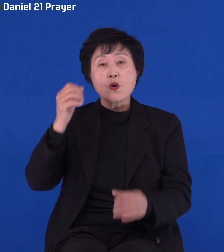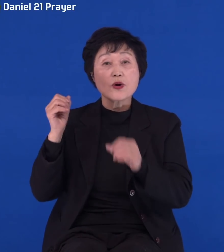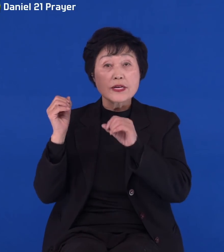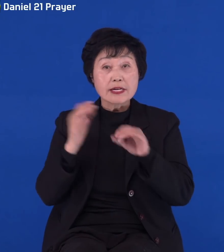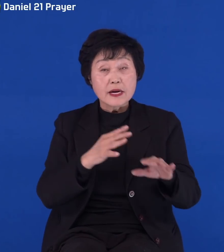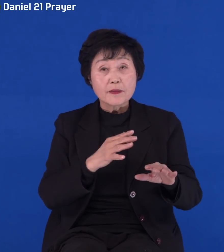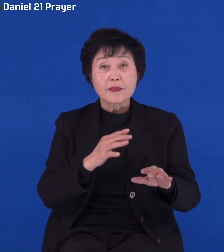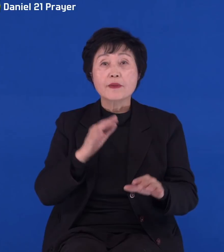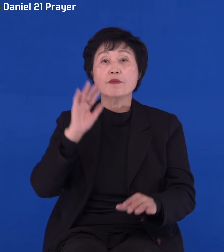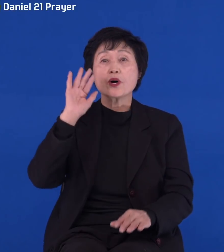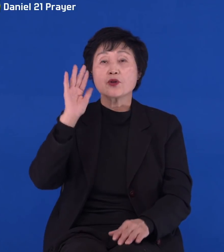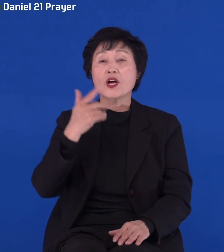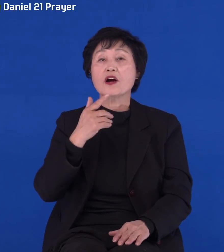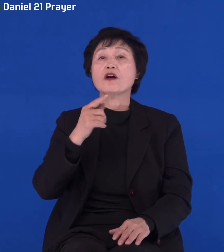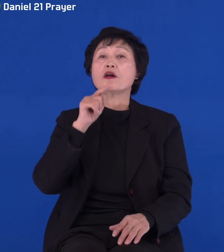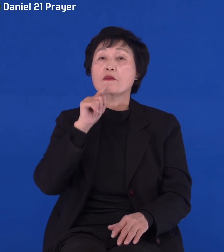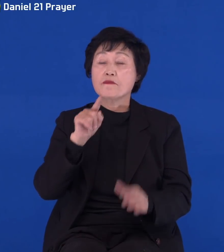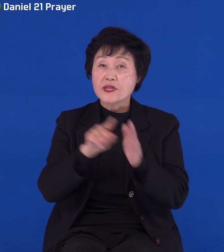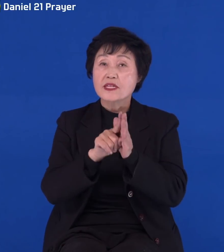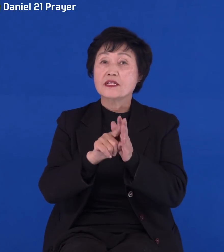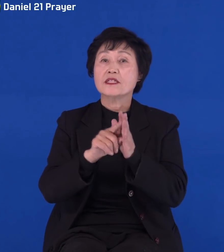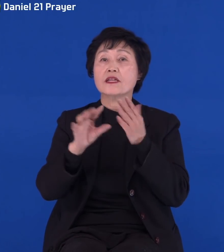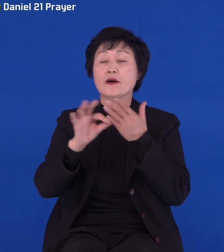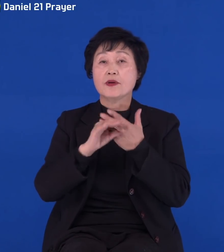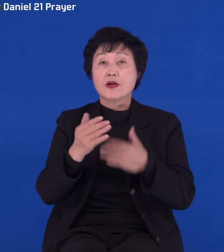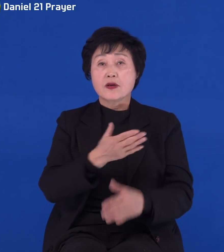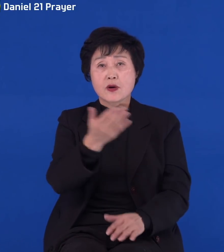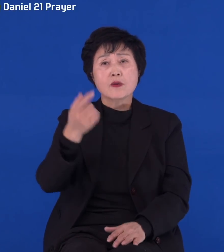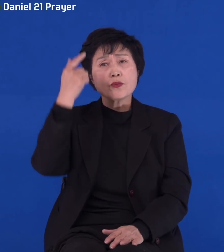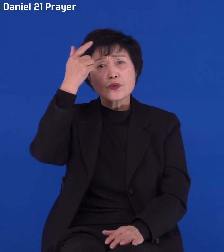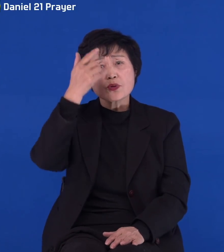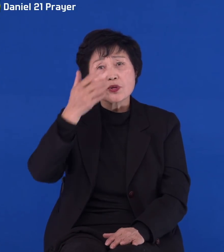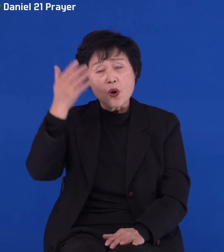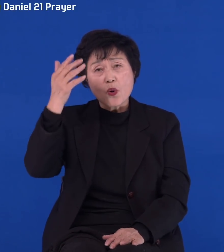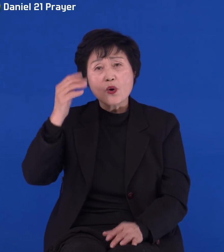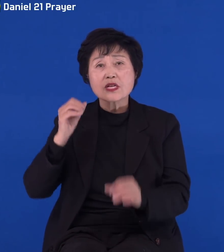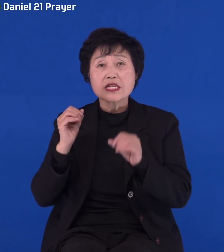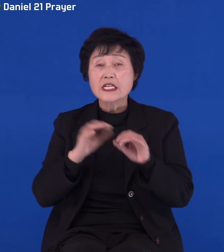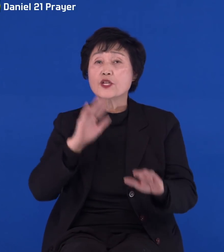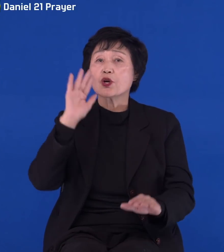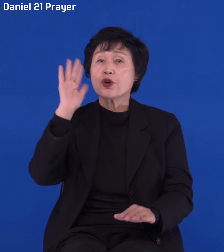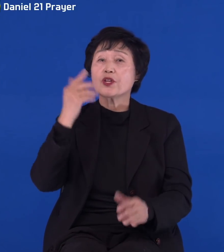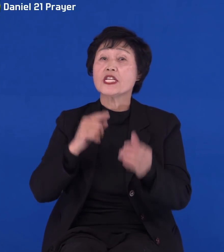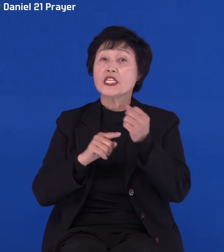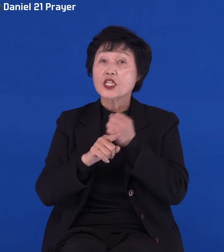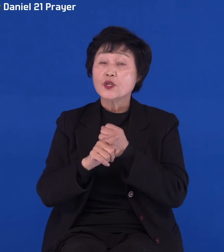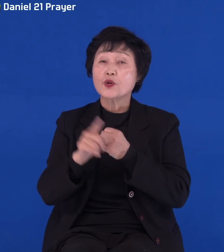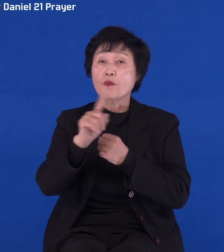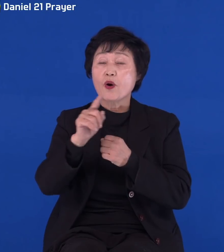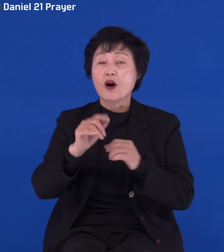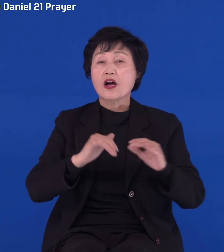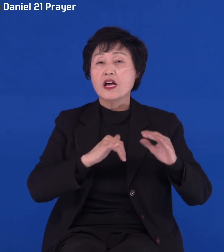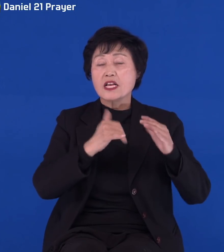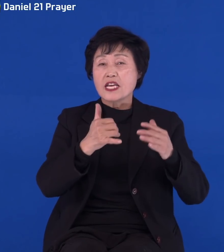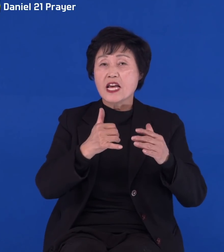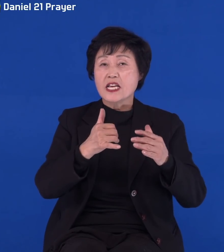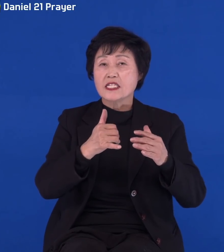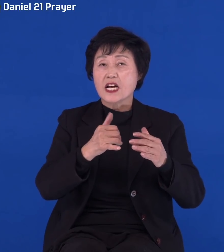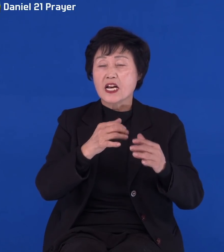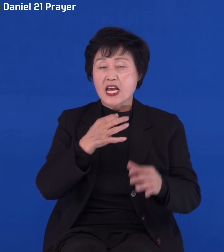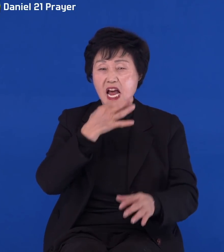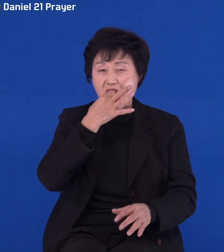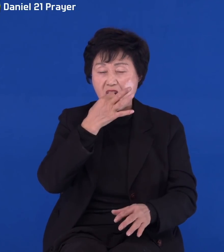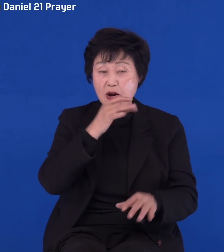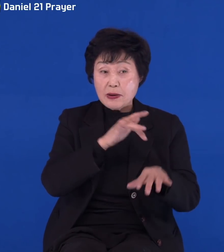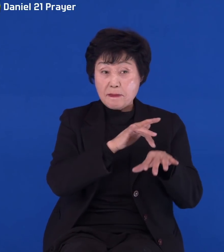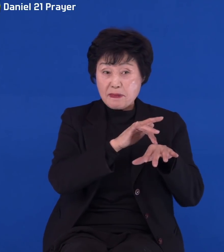정말로 믿는다면, 여러분의 영혼이 잃게 된 이유가 그 영혼이 세상의 육신과 마귀와